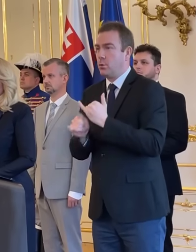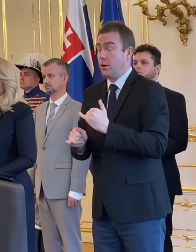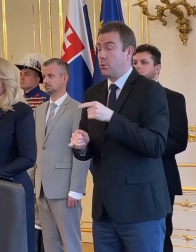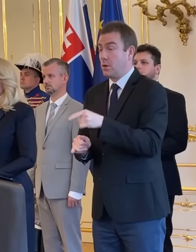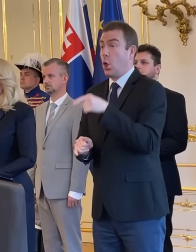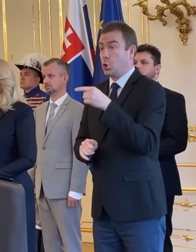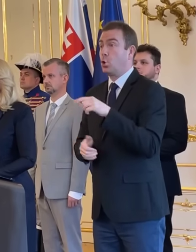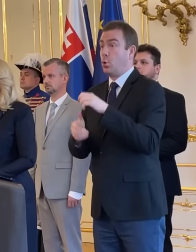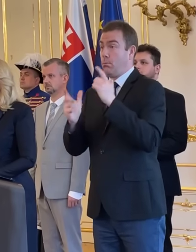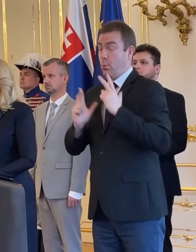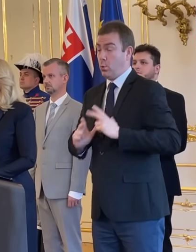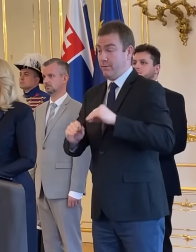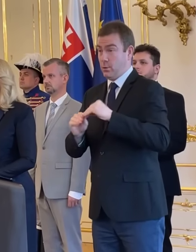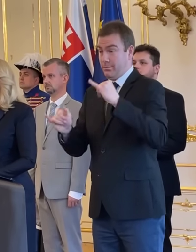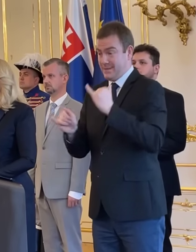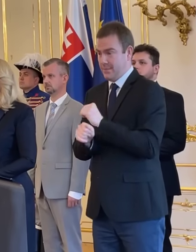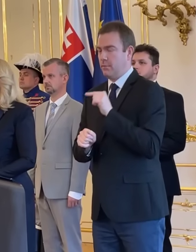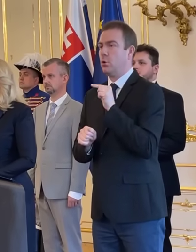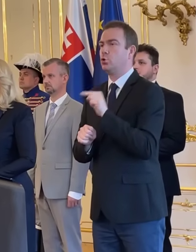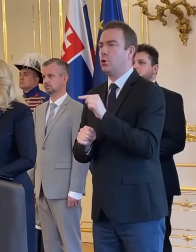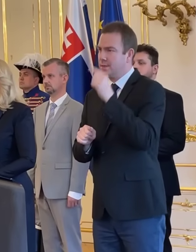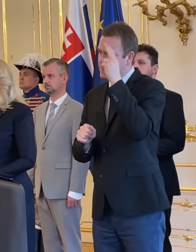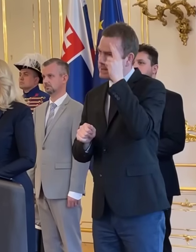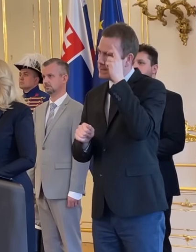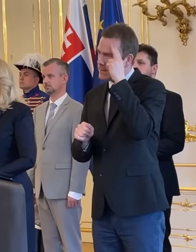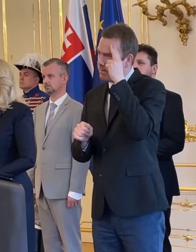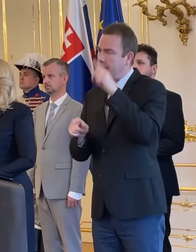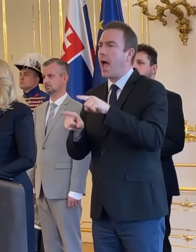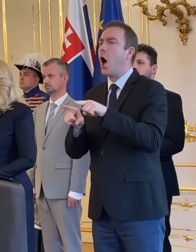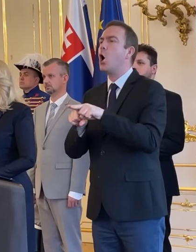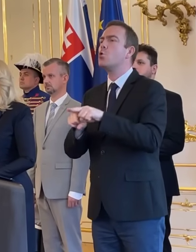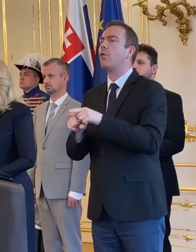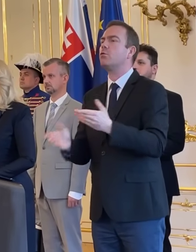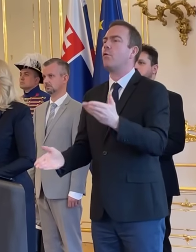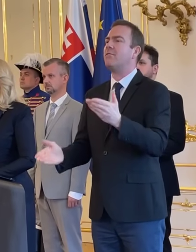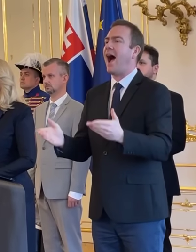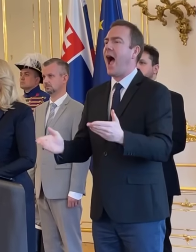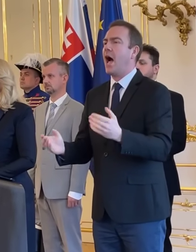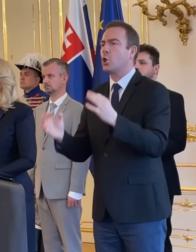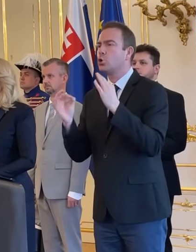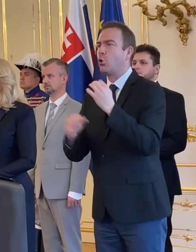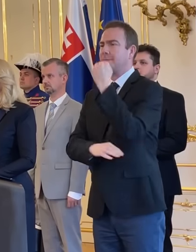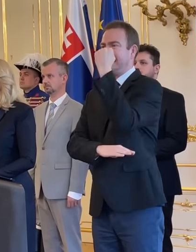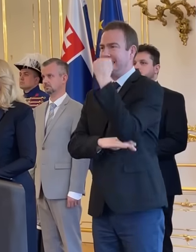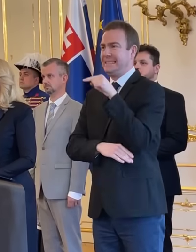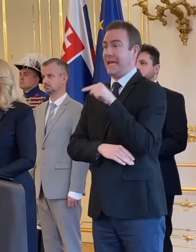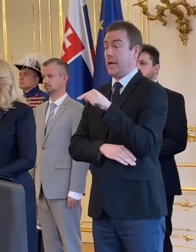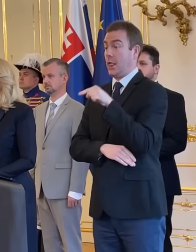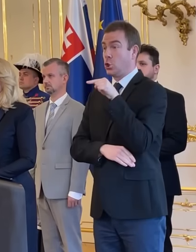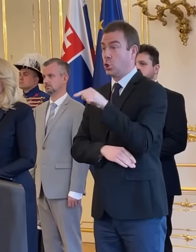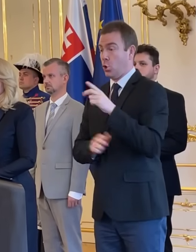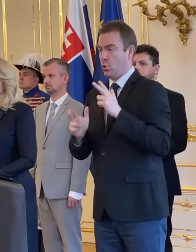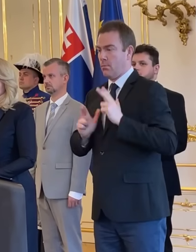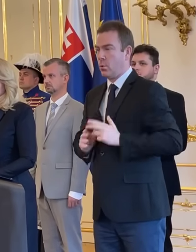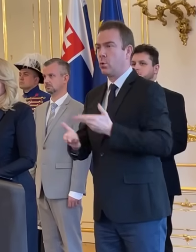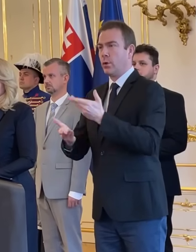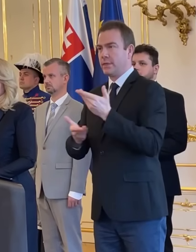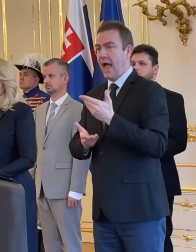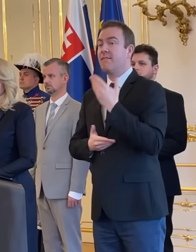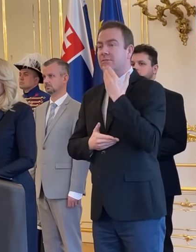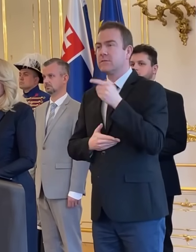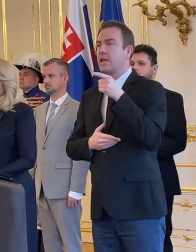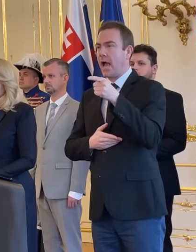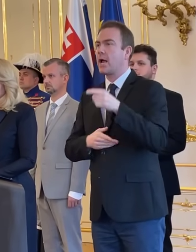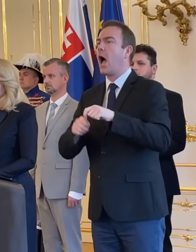pokoj stojí na rovnováhe a pevných základoch. A iba taký pokoj nám môže dnes zaručiť rozhodnutie Ústavného